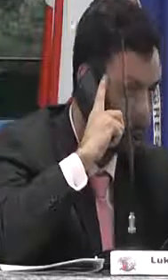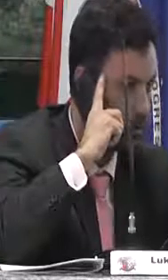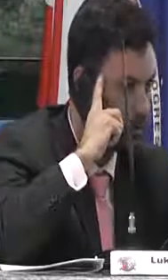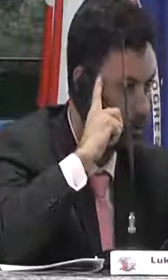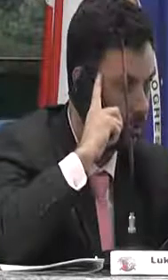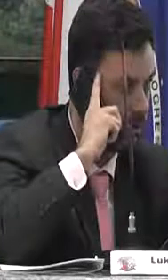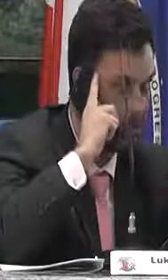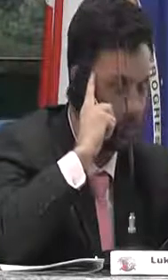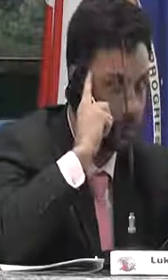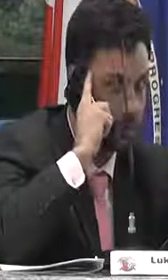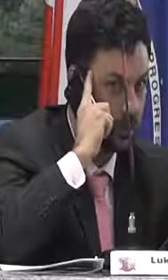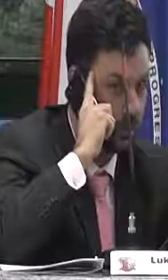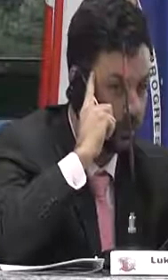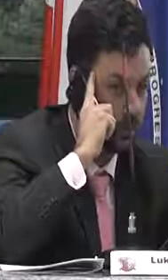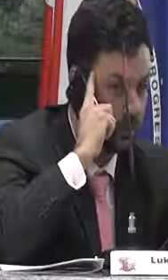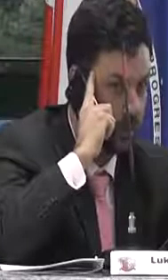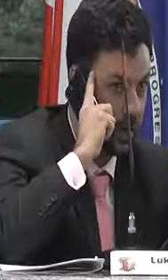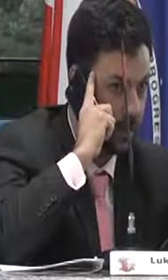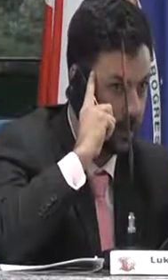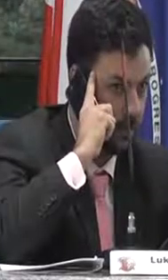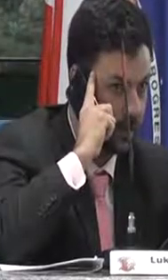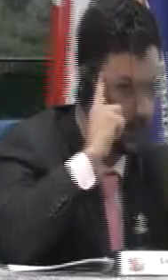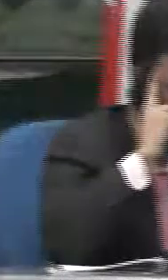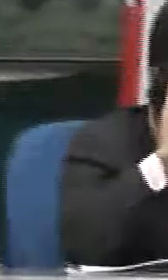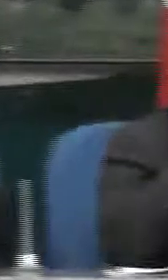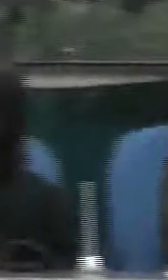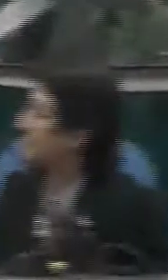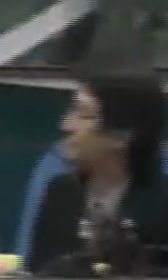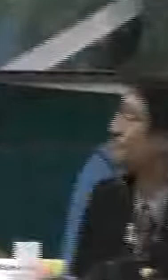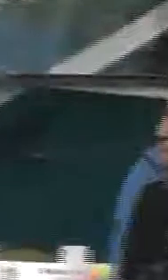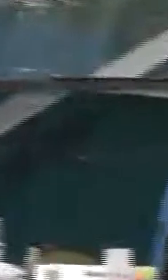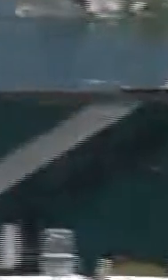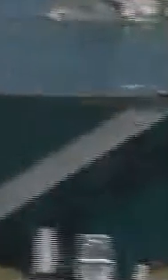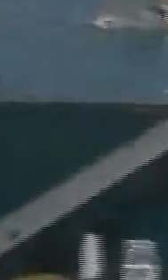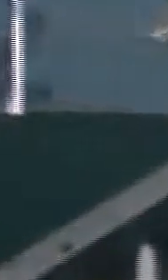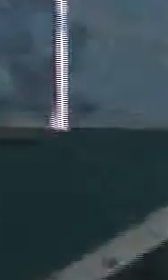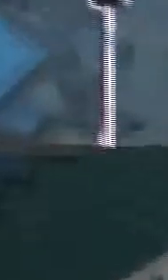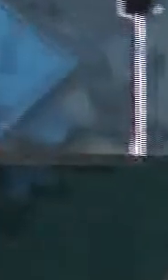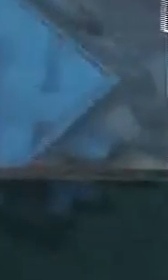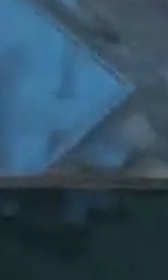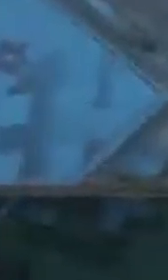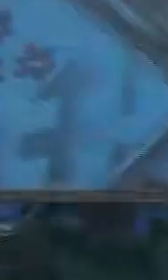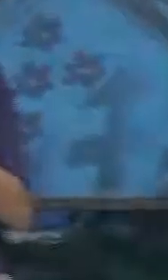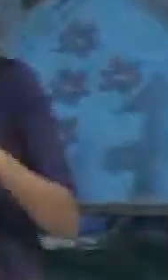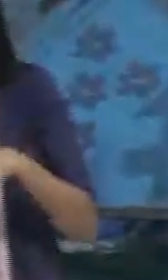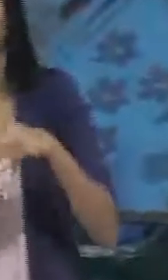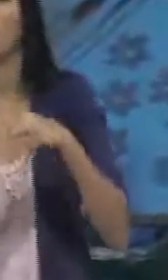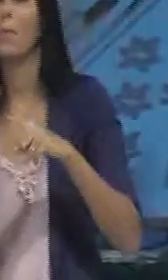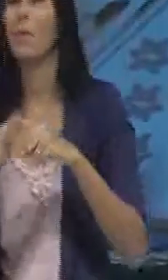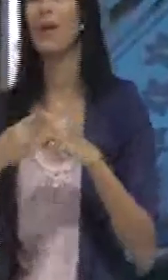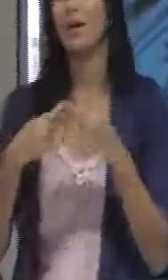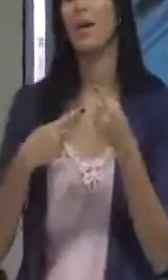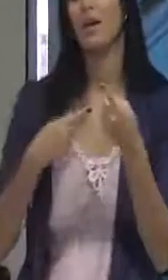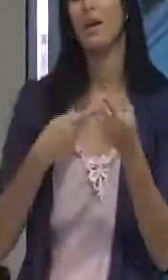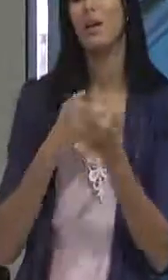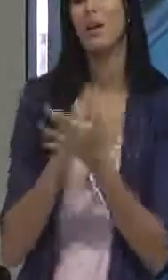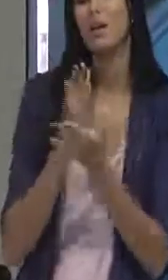perguntas. Bom, em relação ao preço, ele obviamente está ligado ao custo. Como é um cacau feito muito mais